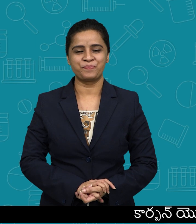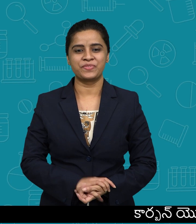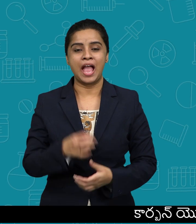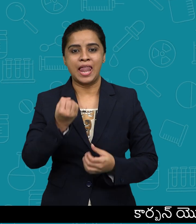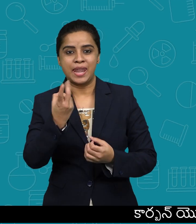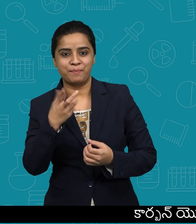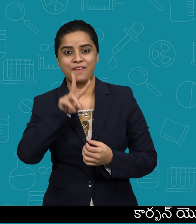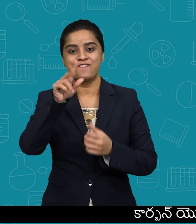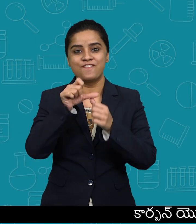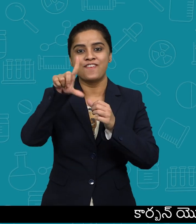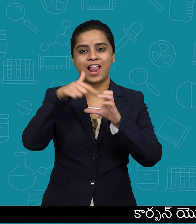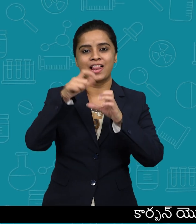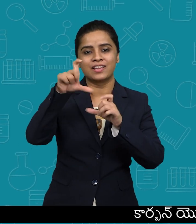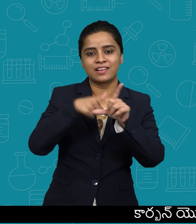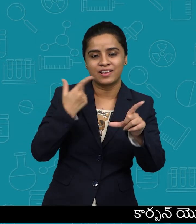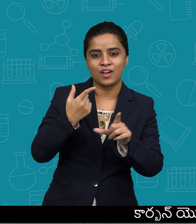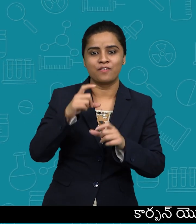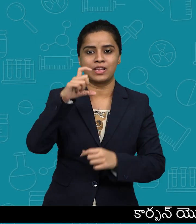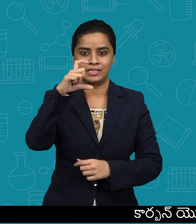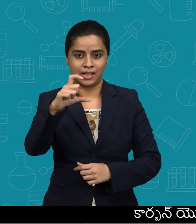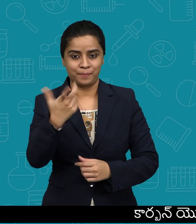కార్బన్ యొక్క సంయోజనీయత 4.